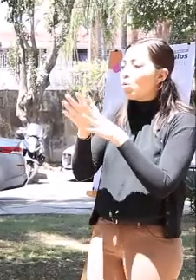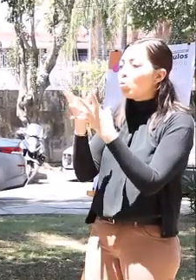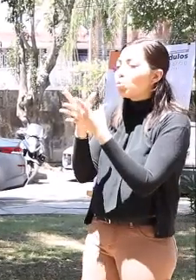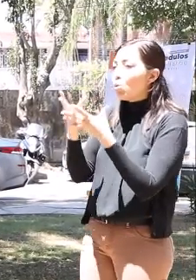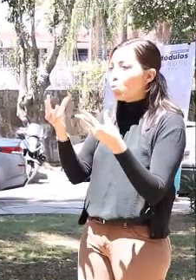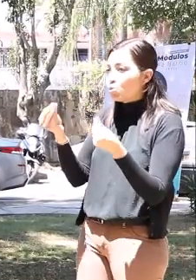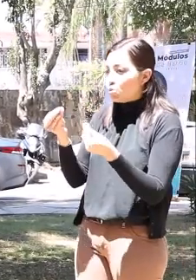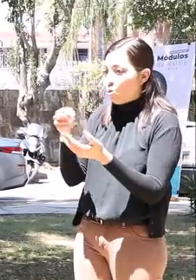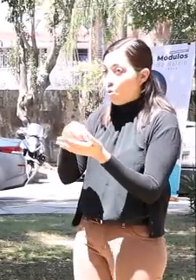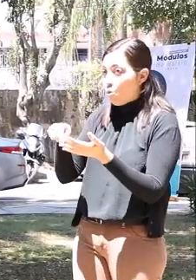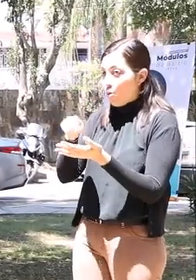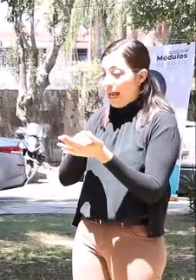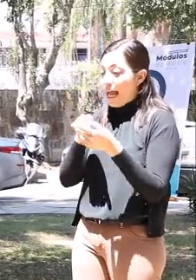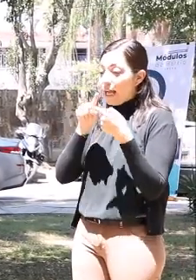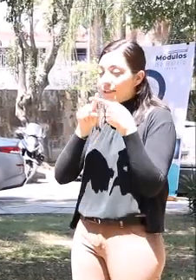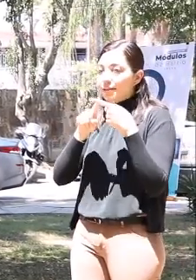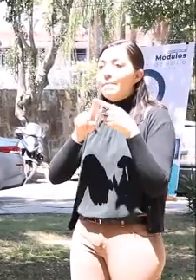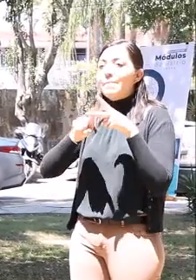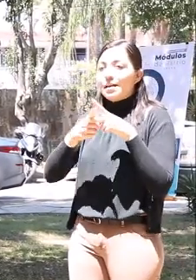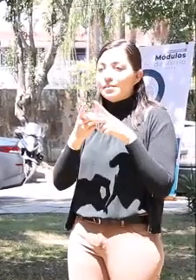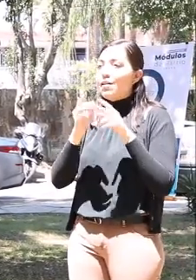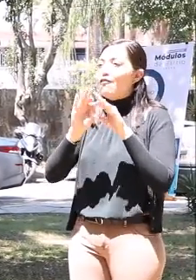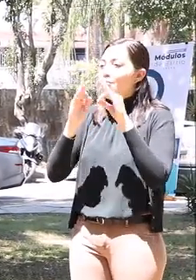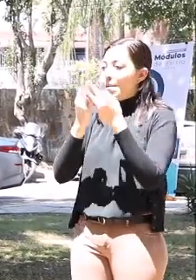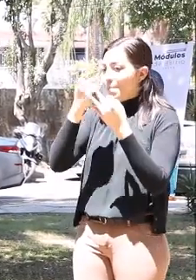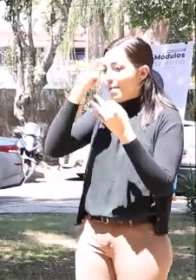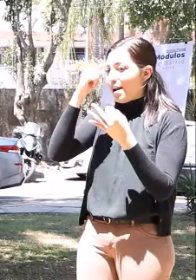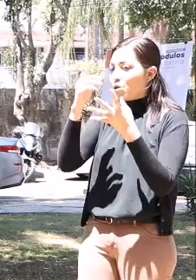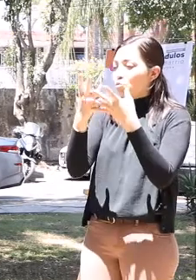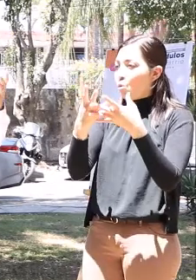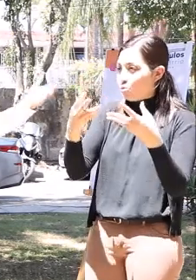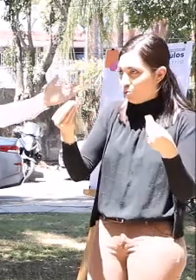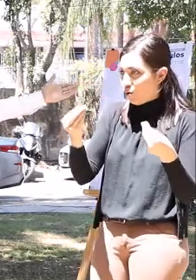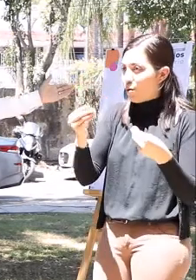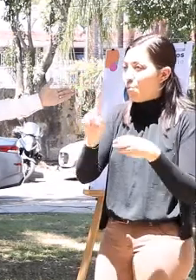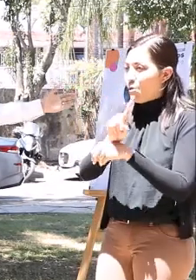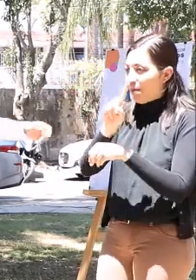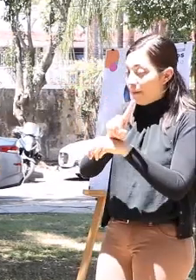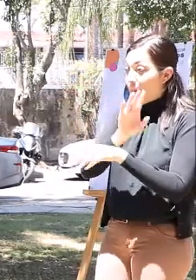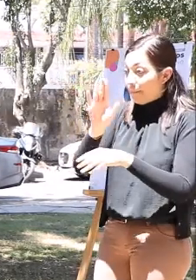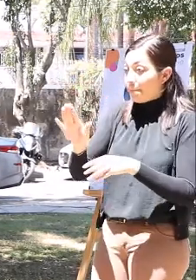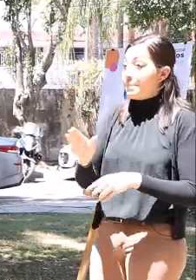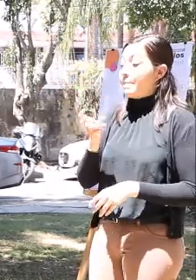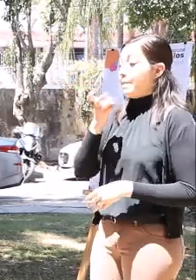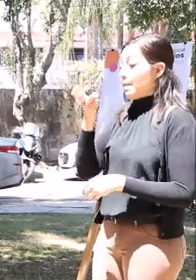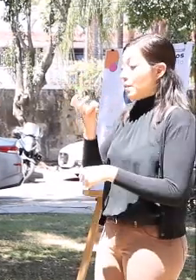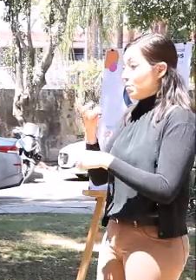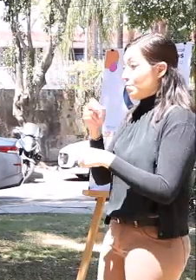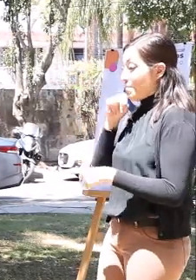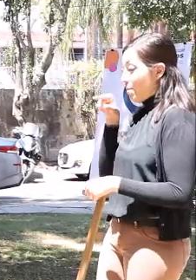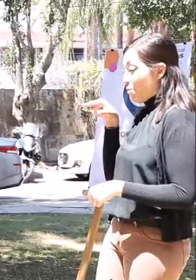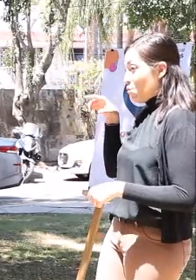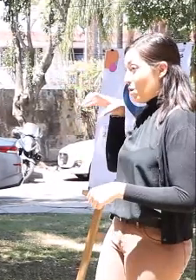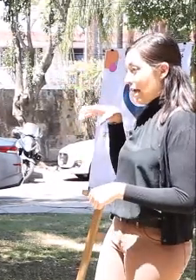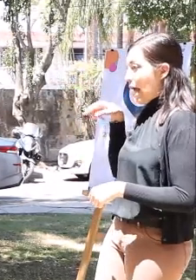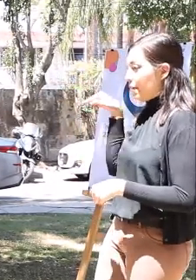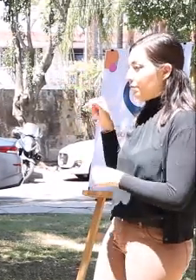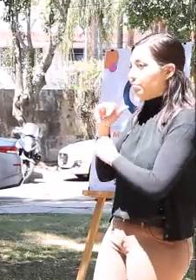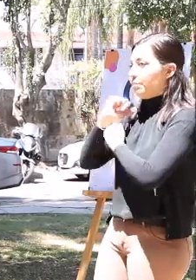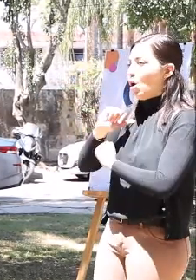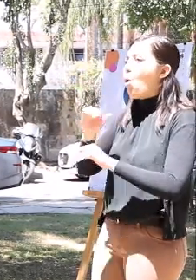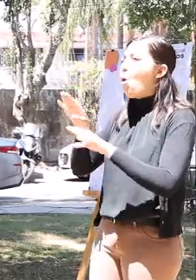como primer forma de empezar a resolver conflictos. En segundo, el mismo módulo se convertirá en un centro de